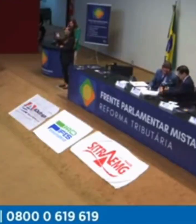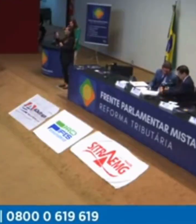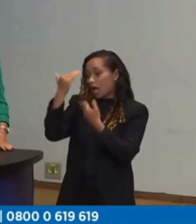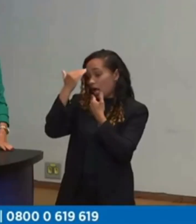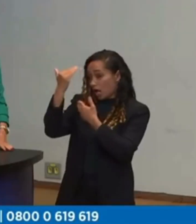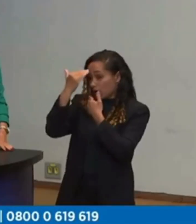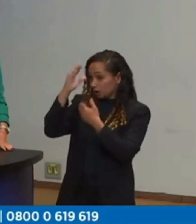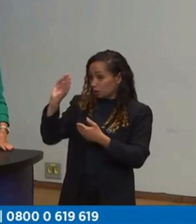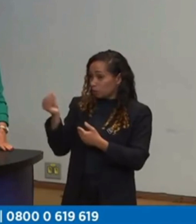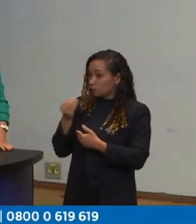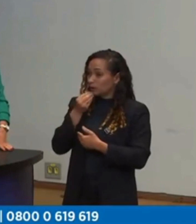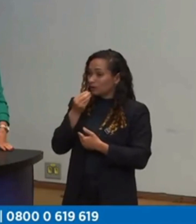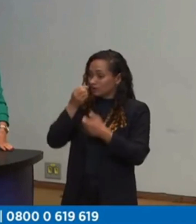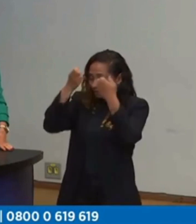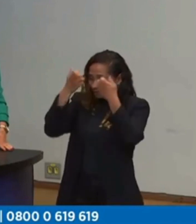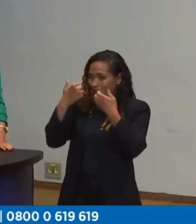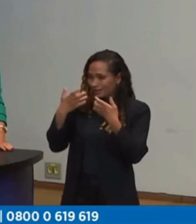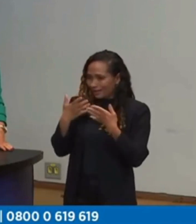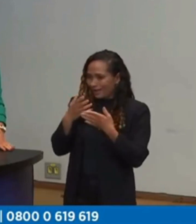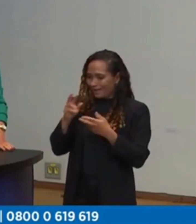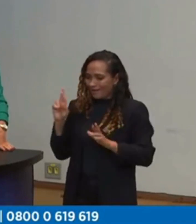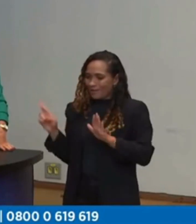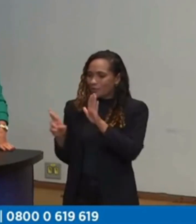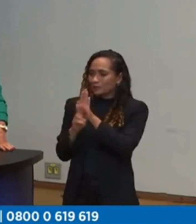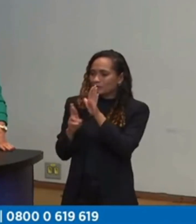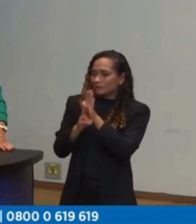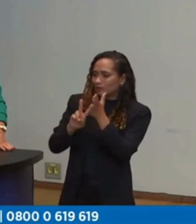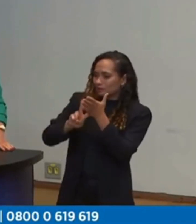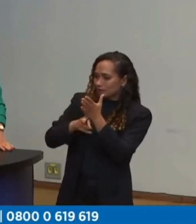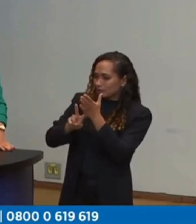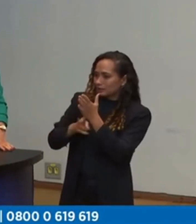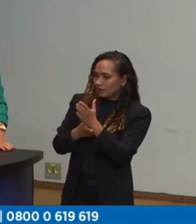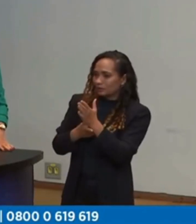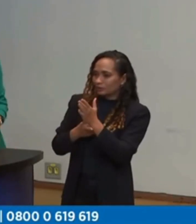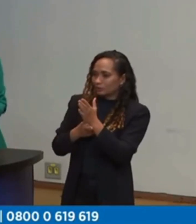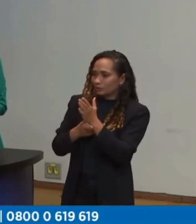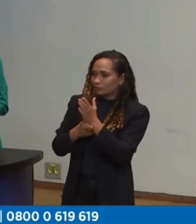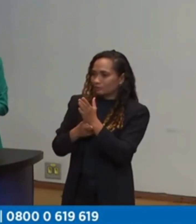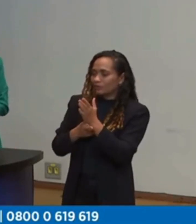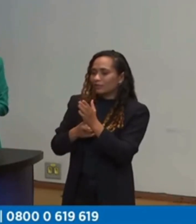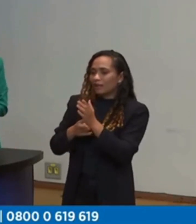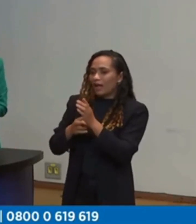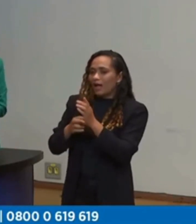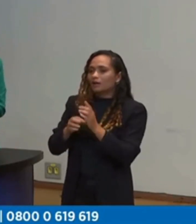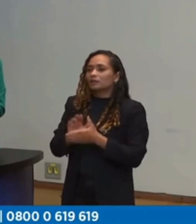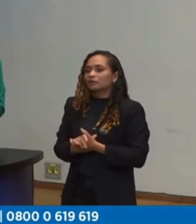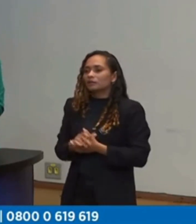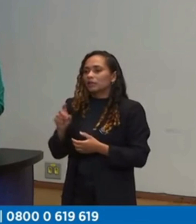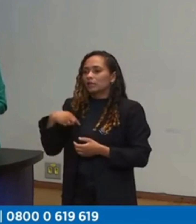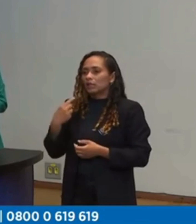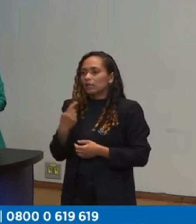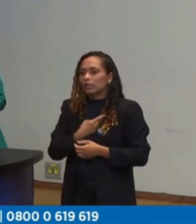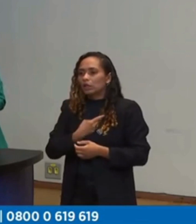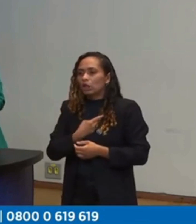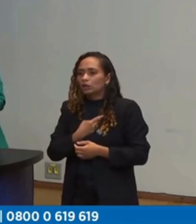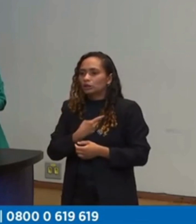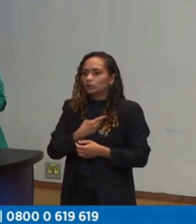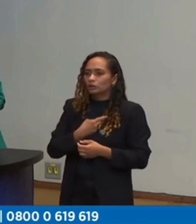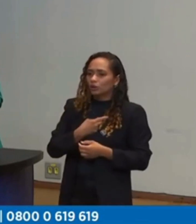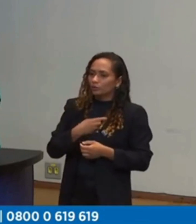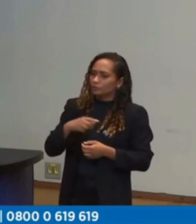a oportunidade de falar aqui em nome do meu sindicato, Sindicato dos Procuradores da Fazenda Nacional. E nós, como operadores do